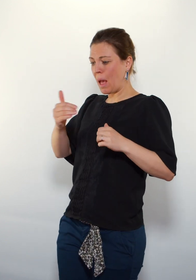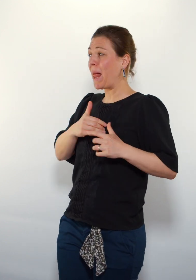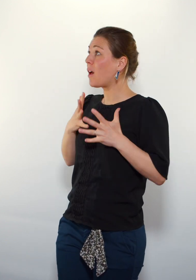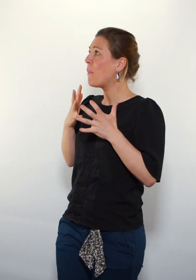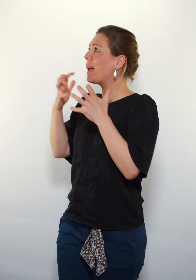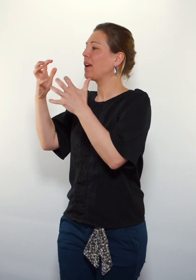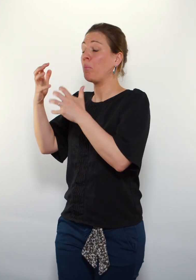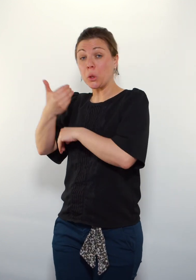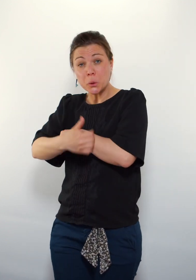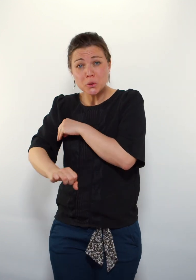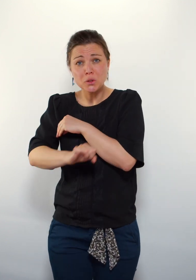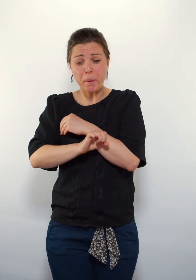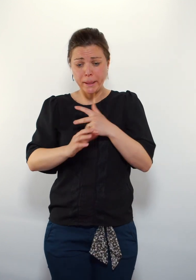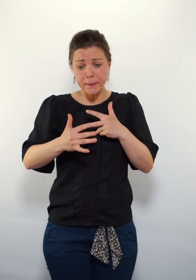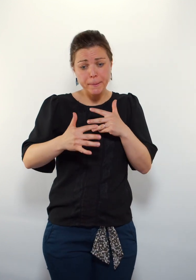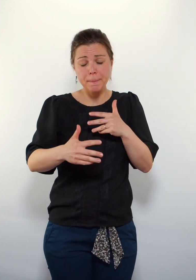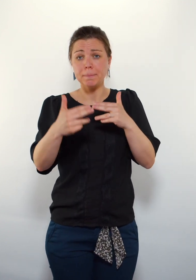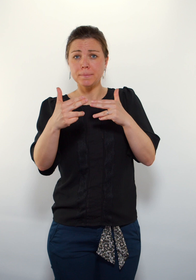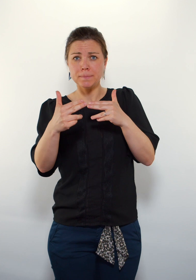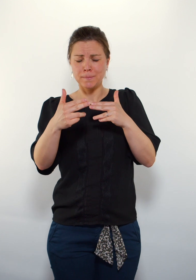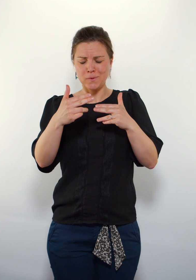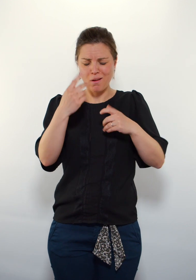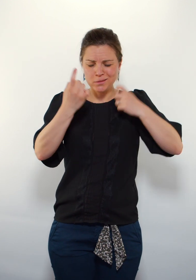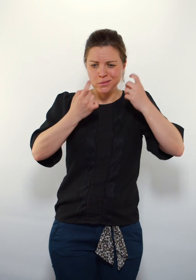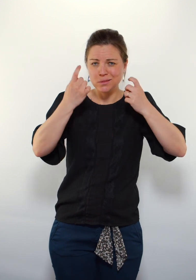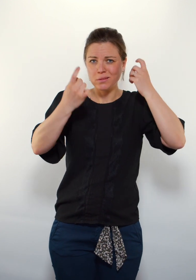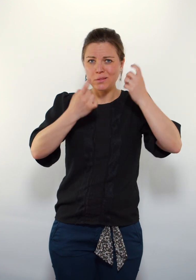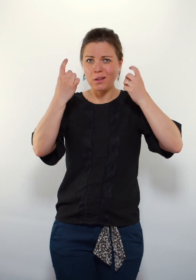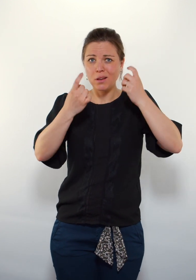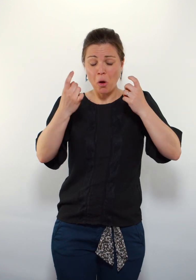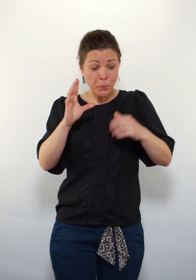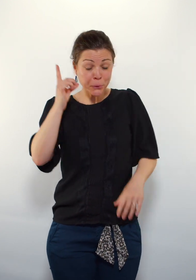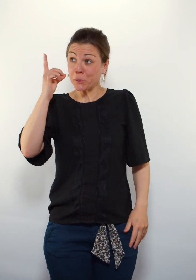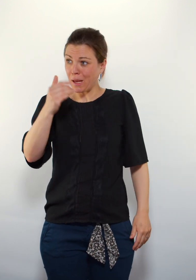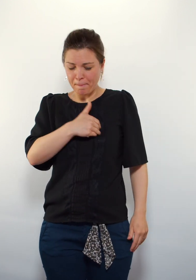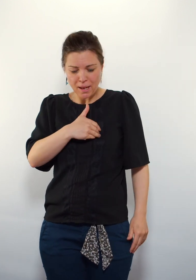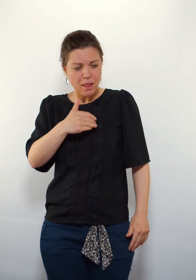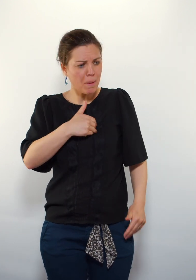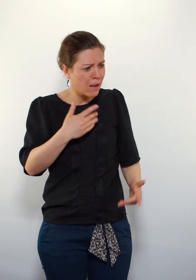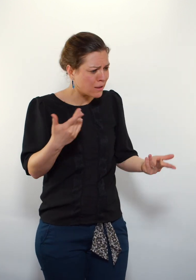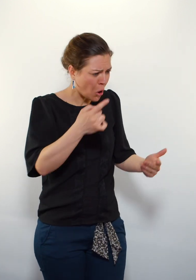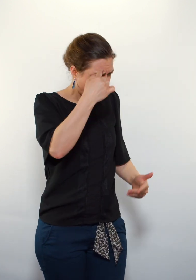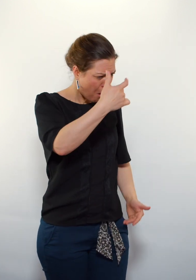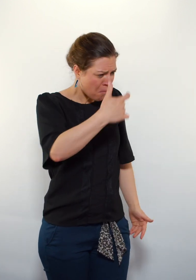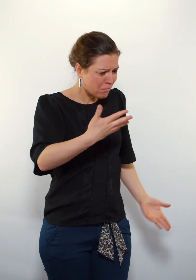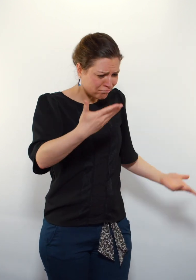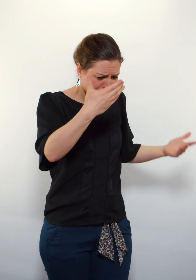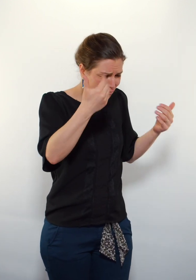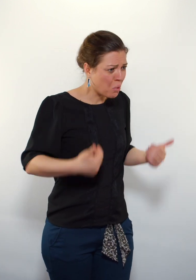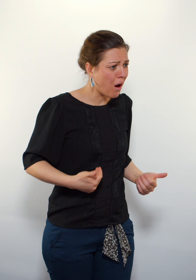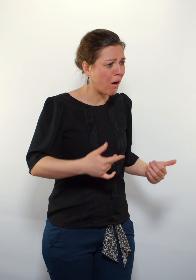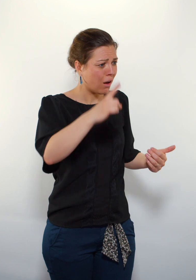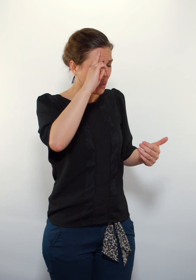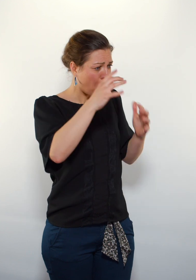pendant toute une semaine, je me sens vraiment travaillée de l'intérieur et j'entends comme une voix qui me dit « Mais si tu crois en moi, tu me pries, pourquoi